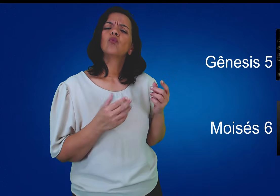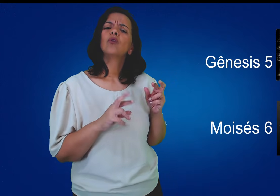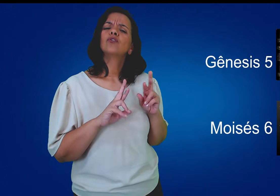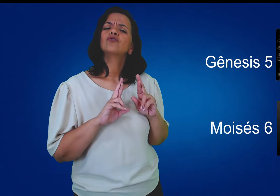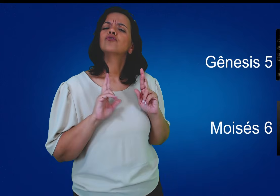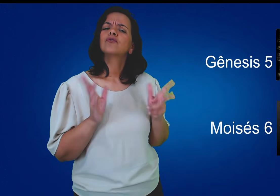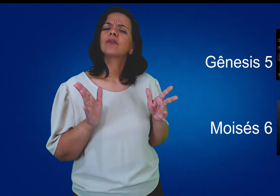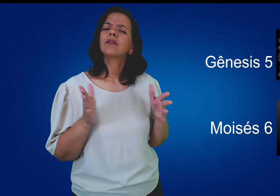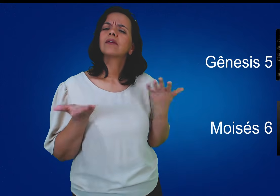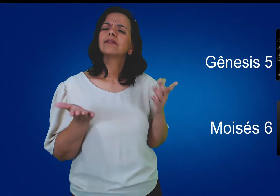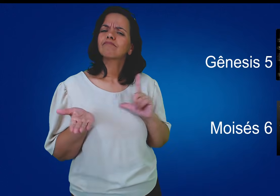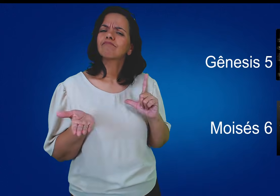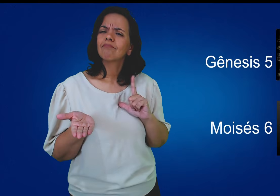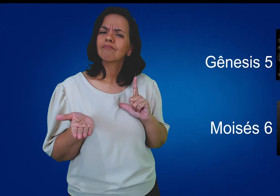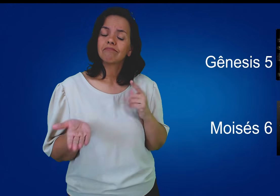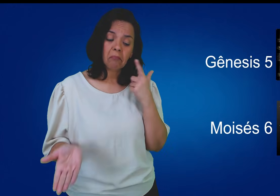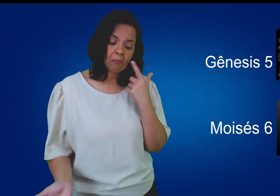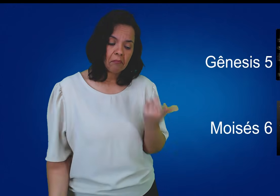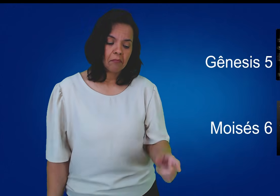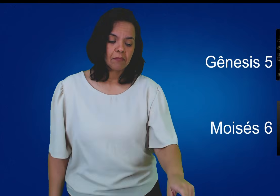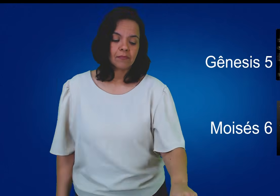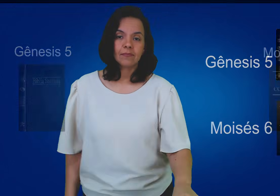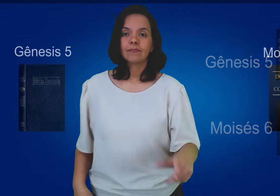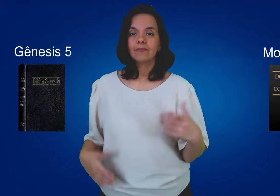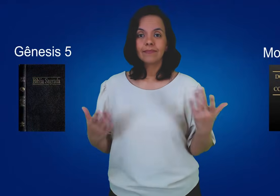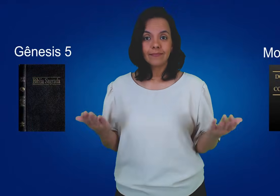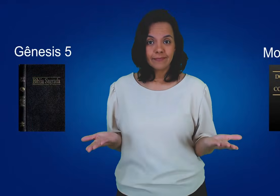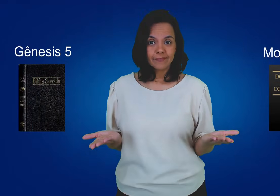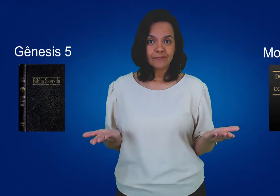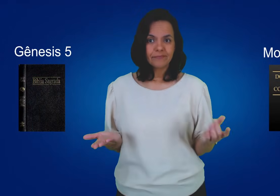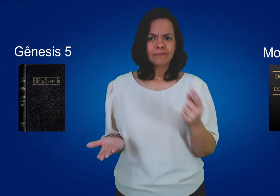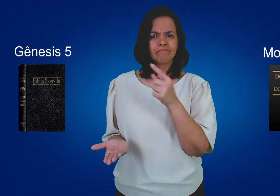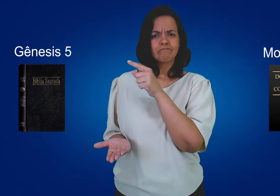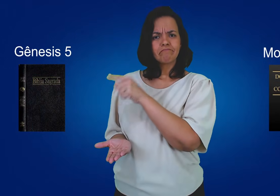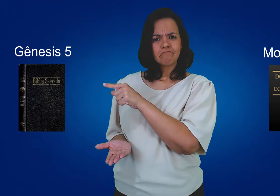Uma pergunta: esses dois livros de Gênesis e Moisés,